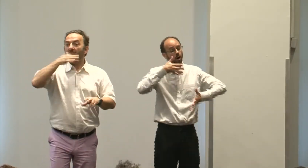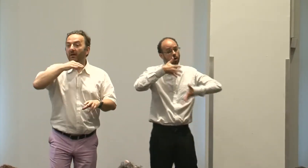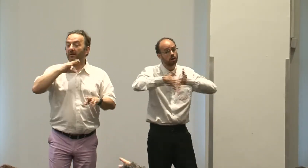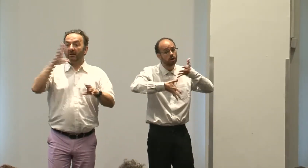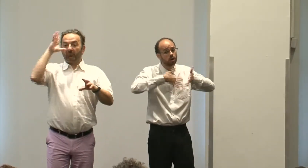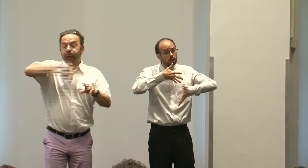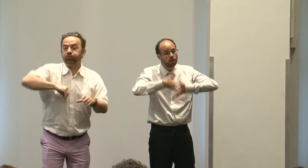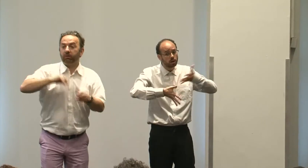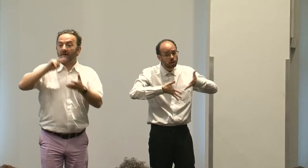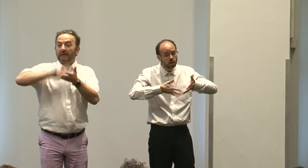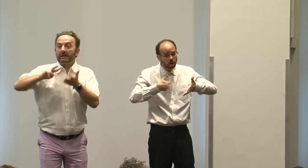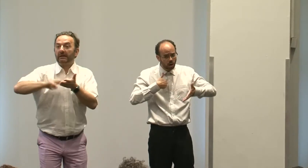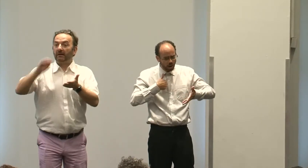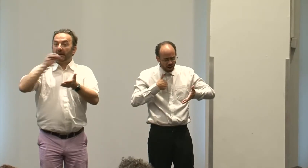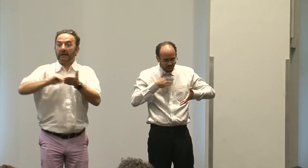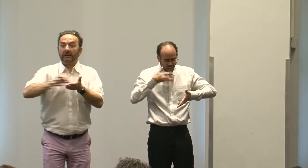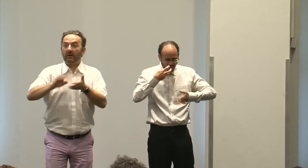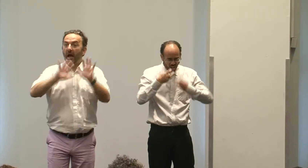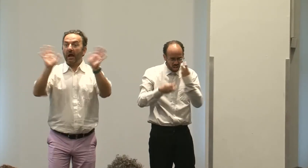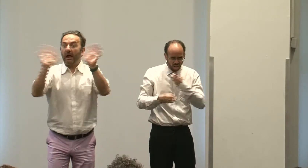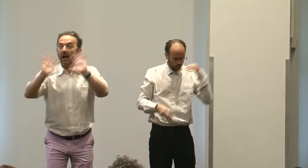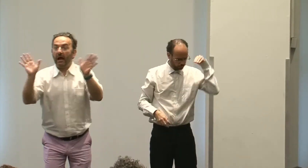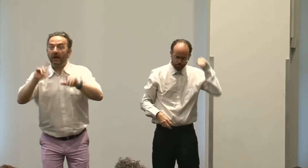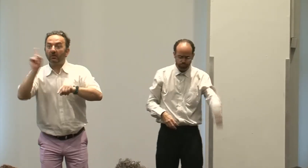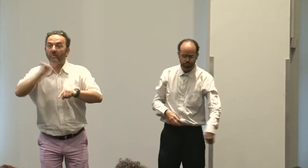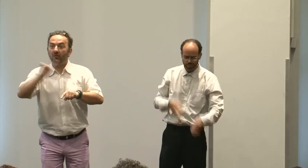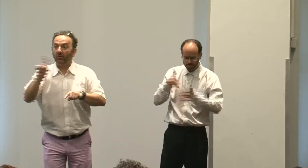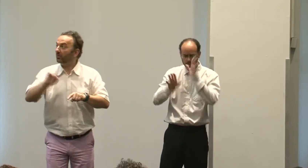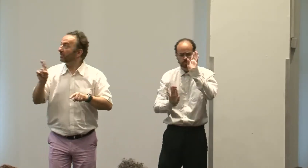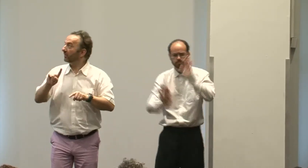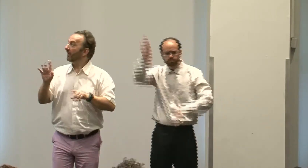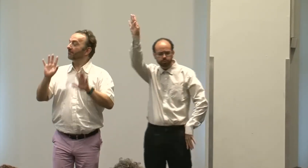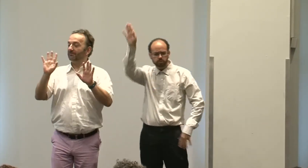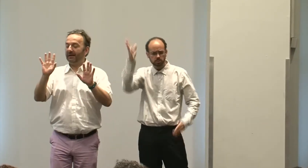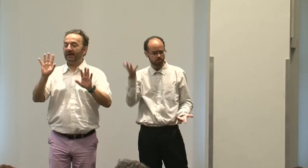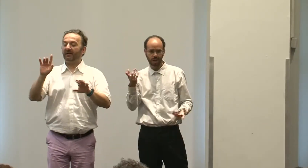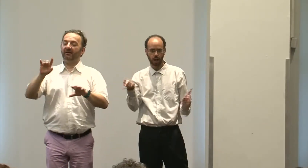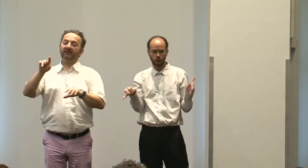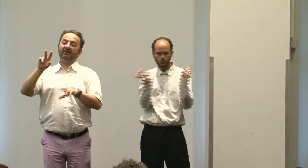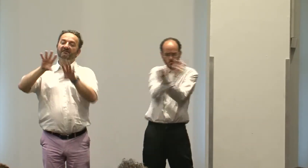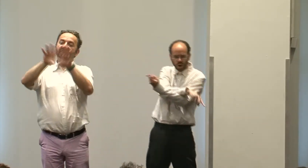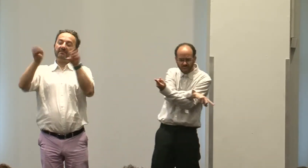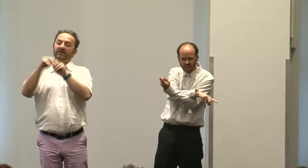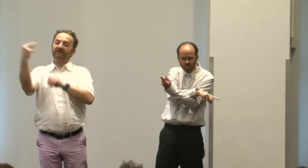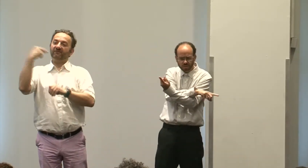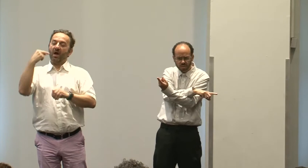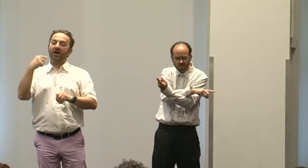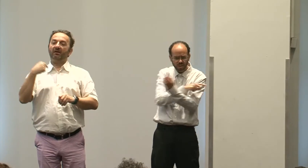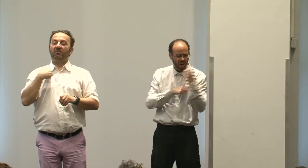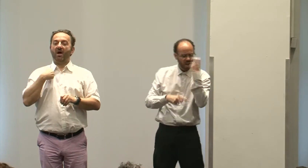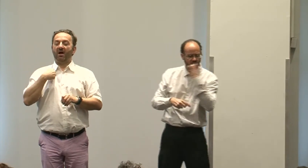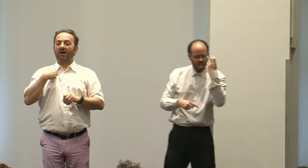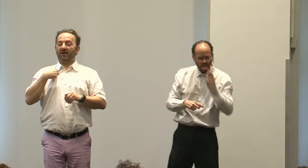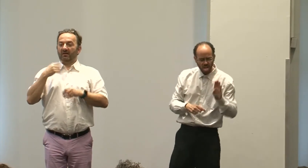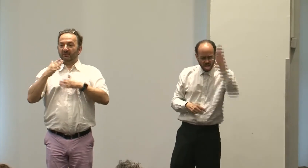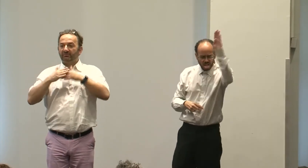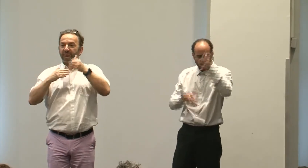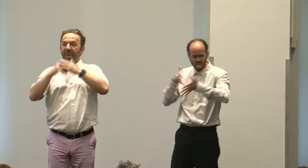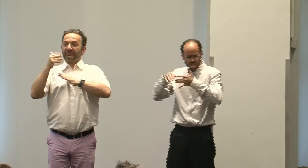isso. Mas, bom, se eu sinalizasse, será que a oralização seria